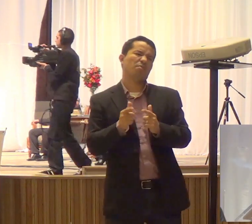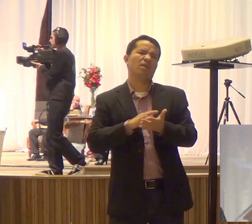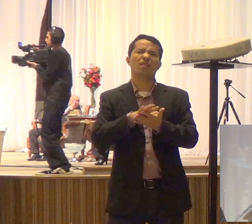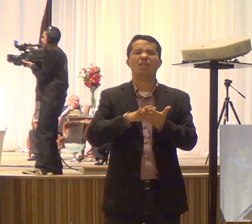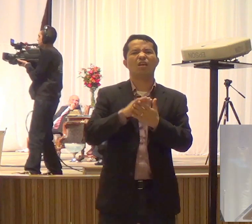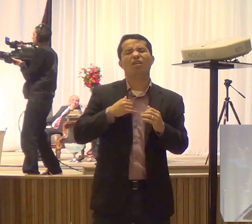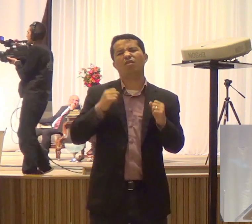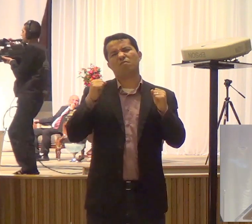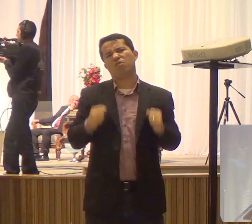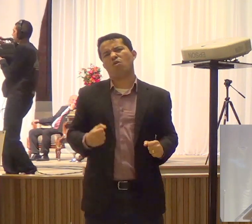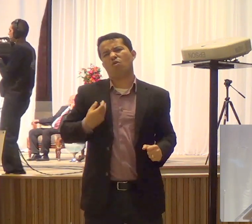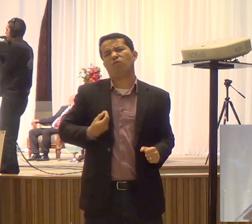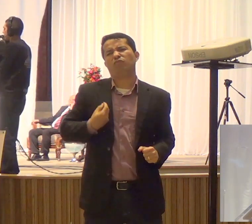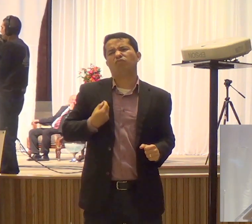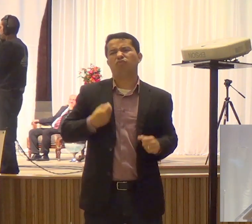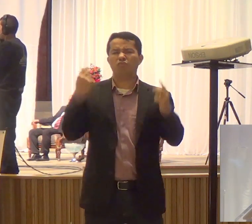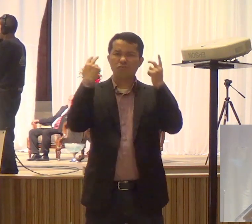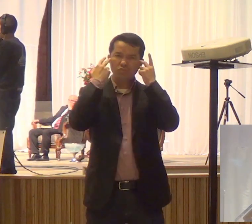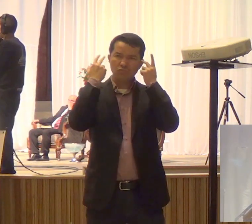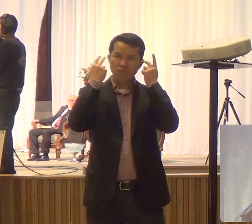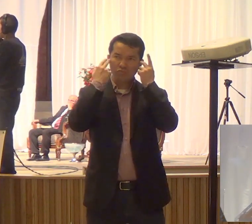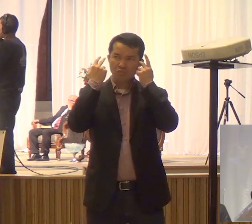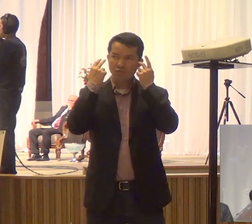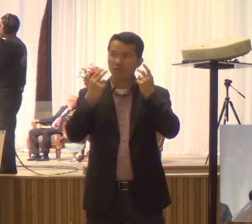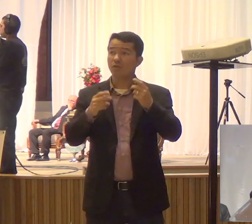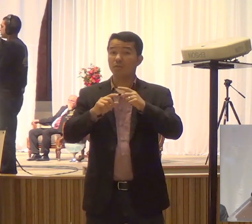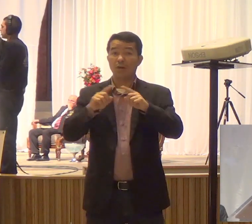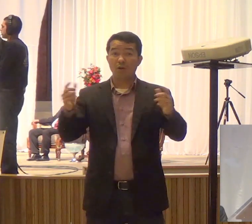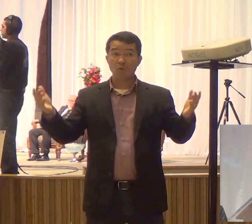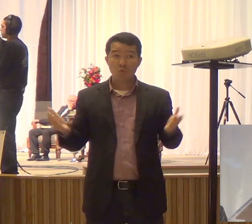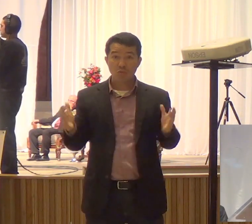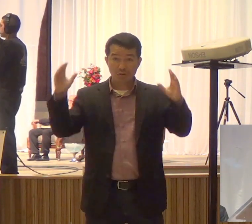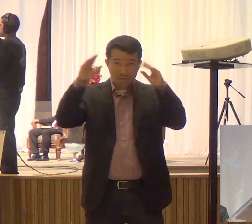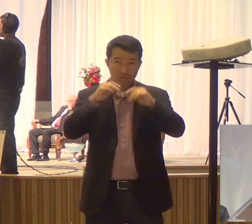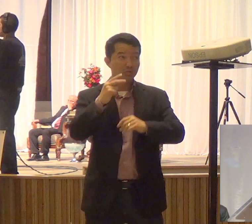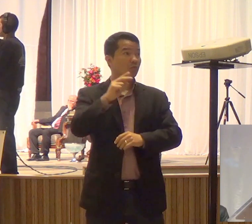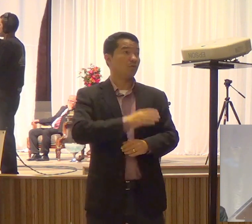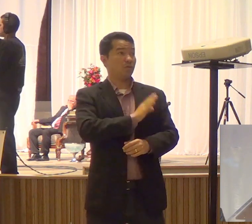vendo. Talvez nessa noite esse seja o seu coração.